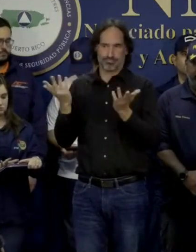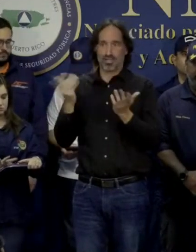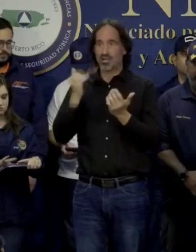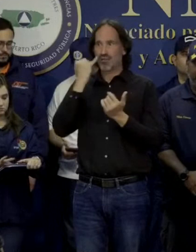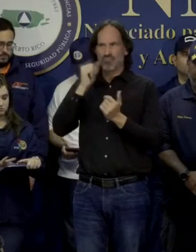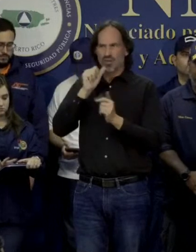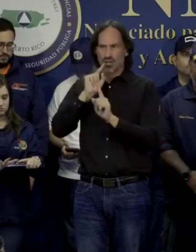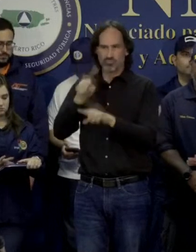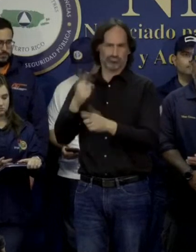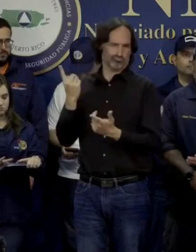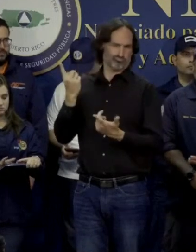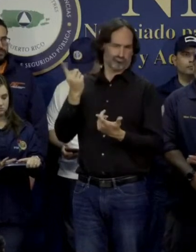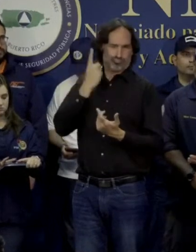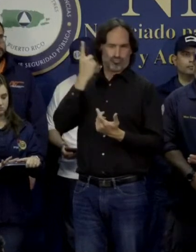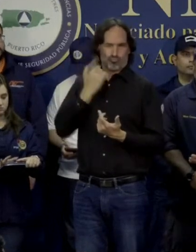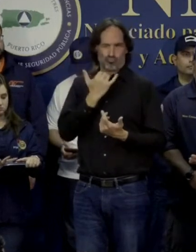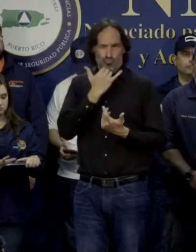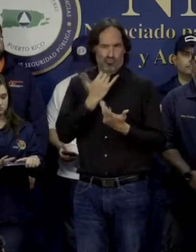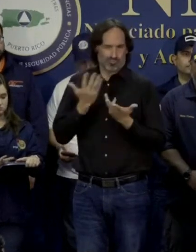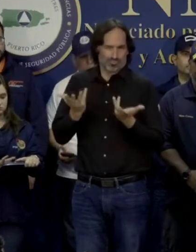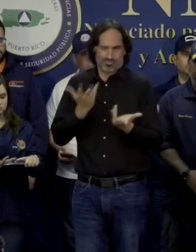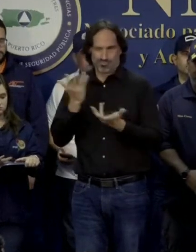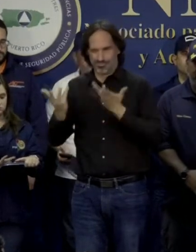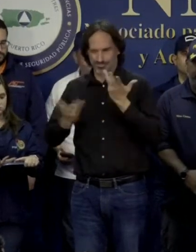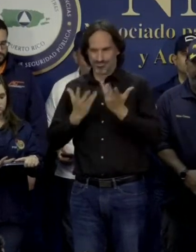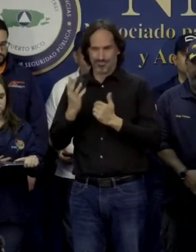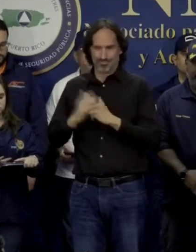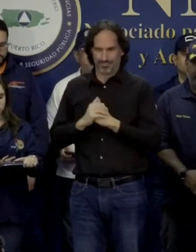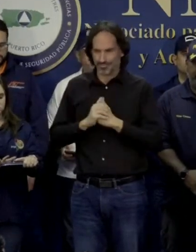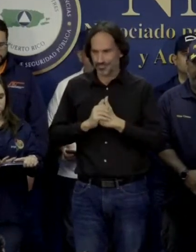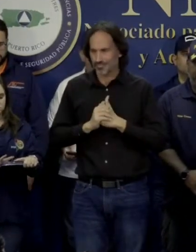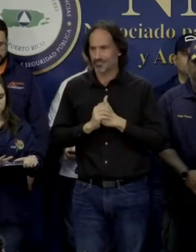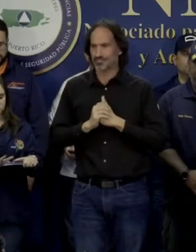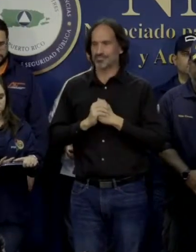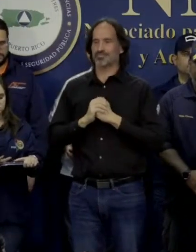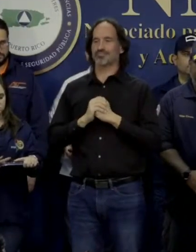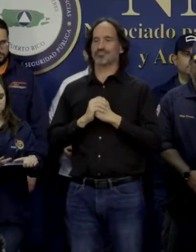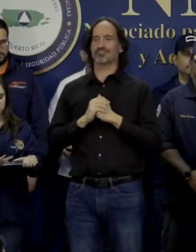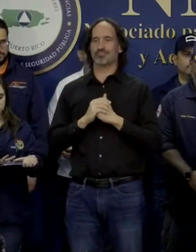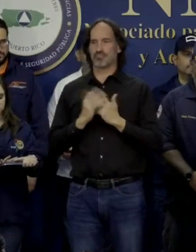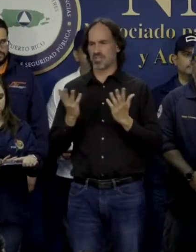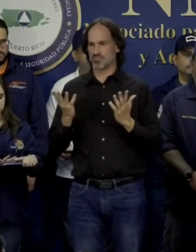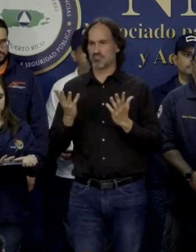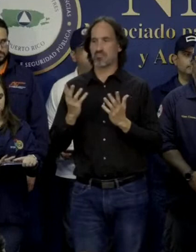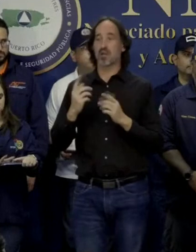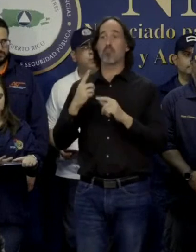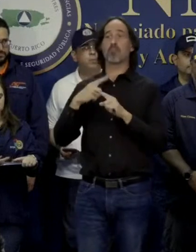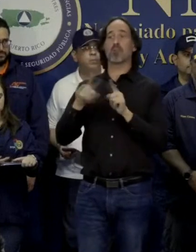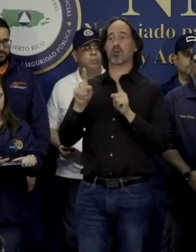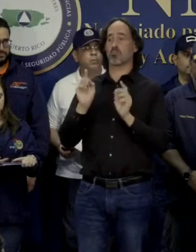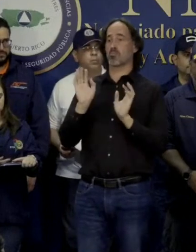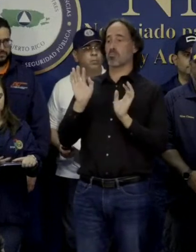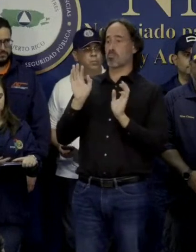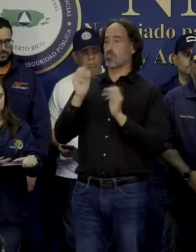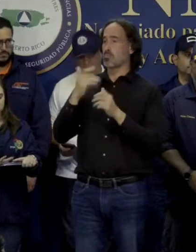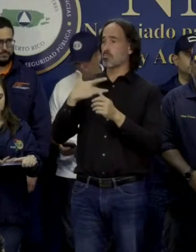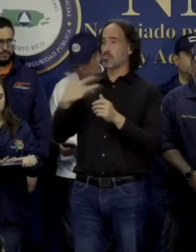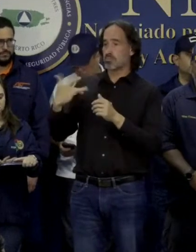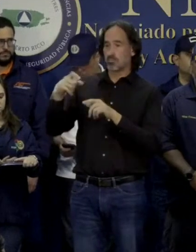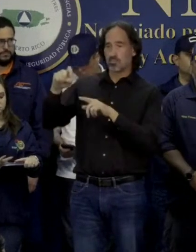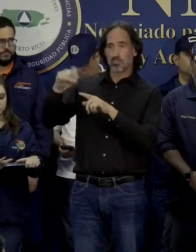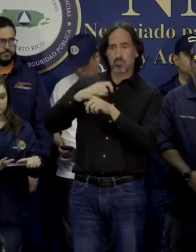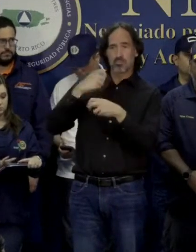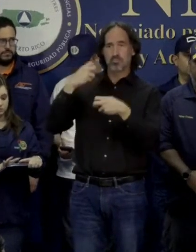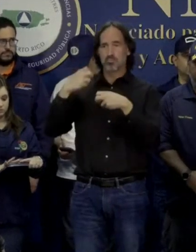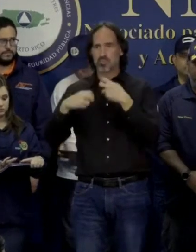por cierto. Muy rara. He tenido muy contadas mensajes de texto o llamada de un alcalde o alcaldesa porque